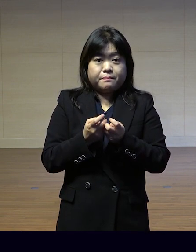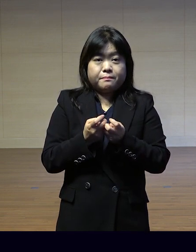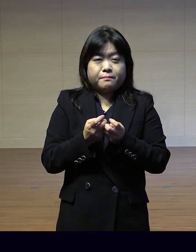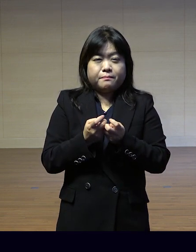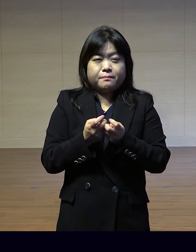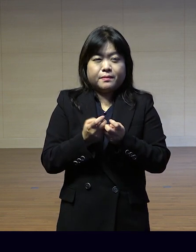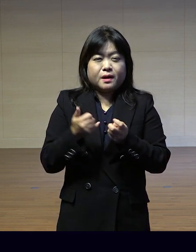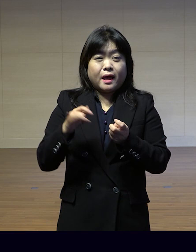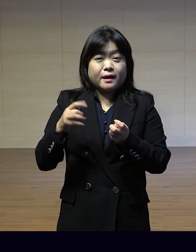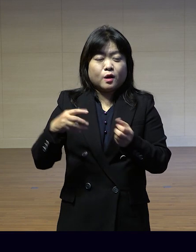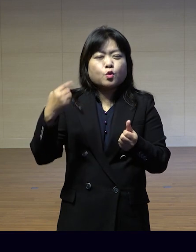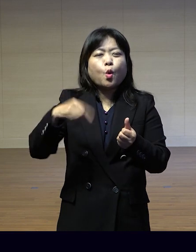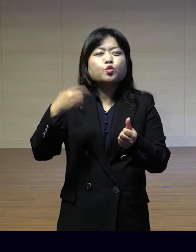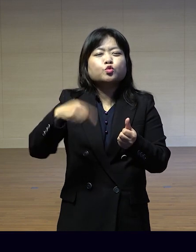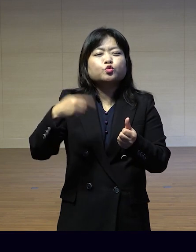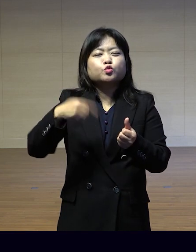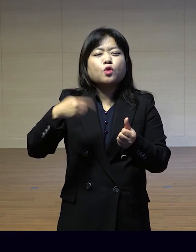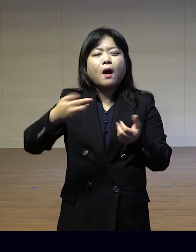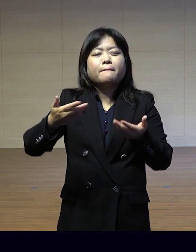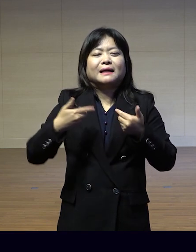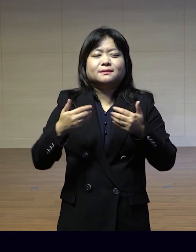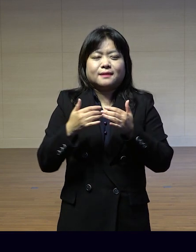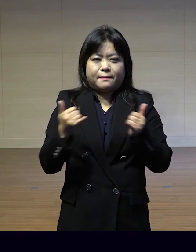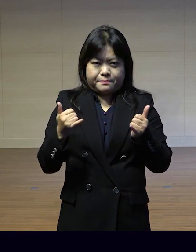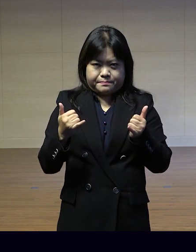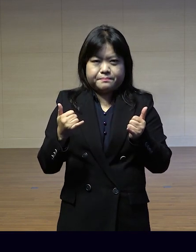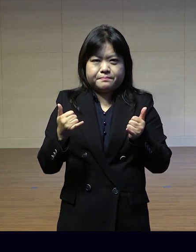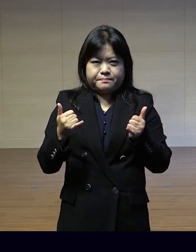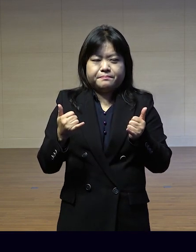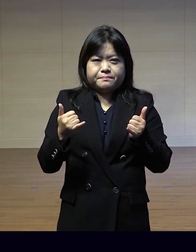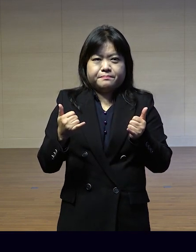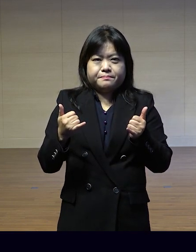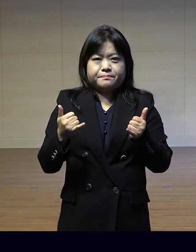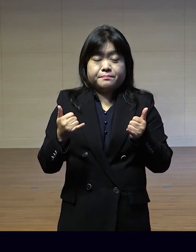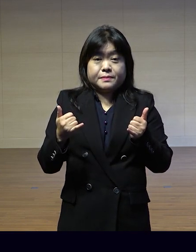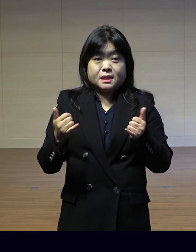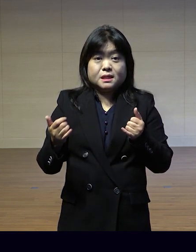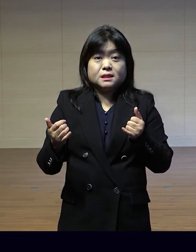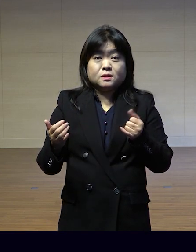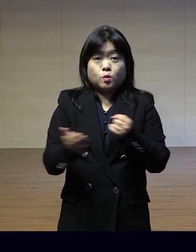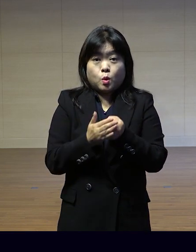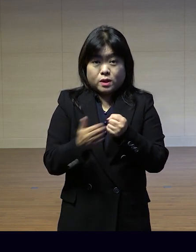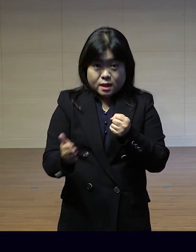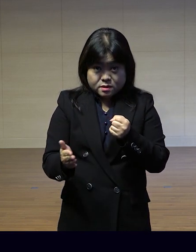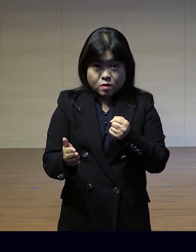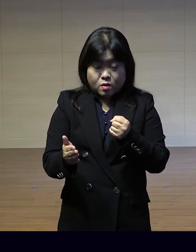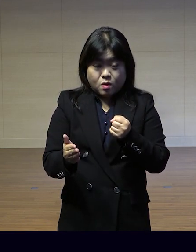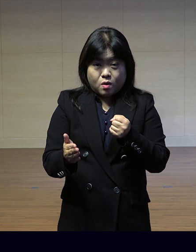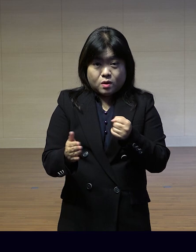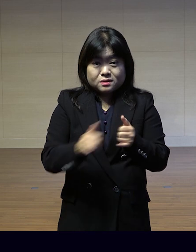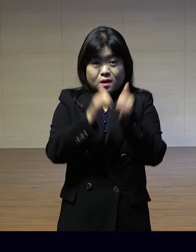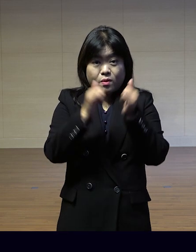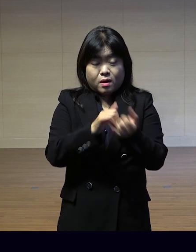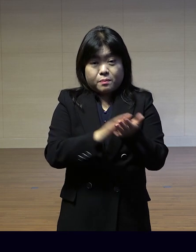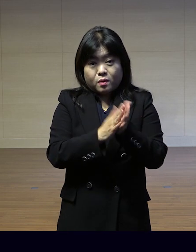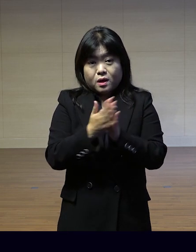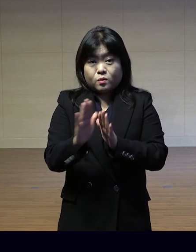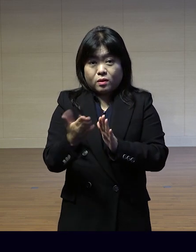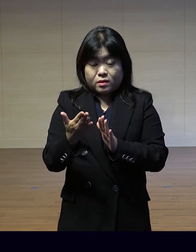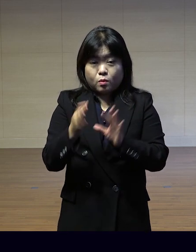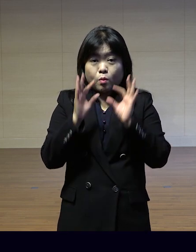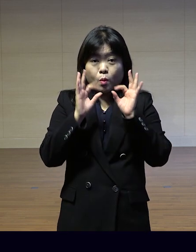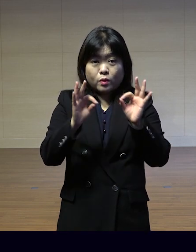주로 교육받은 사람들, 깨친 사람들에 의해서 이루어져야 된다고